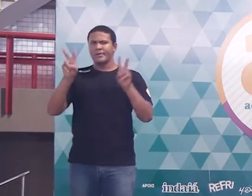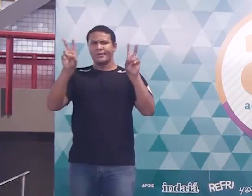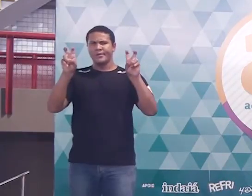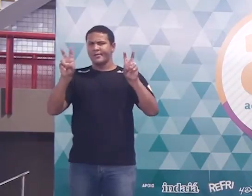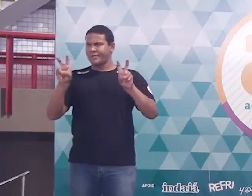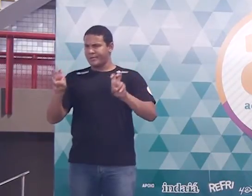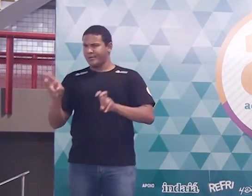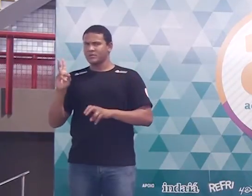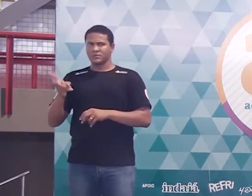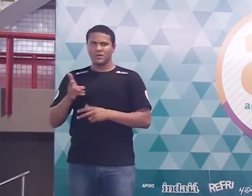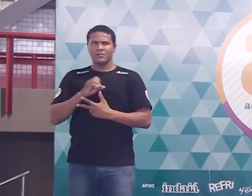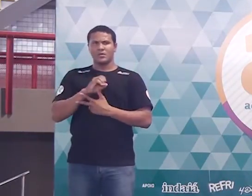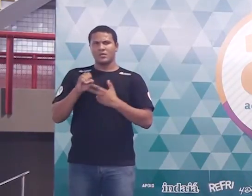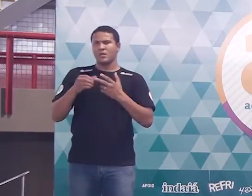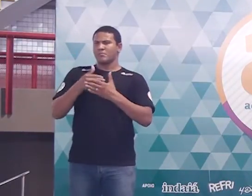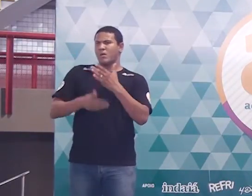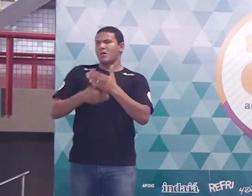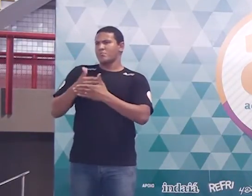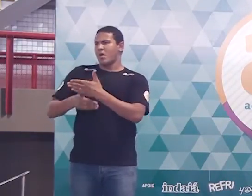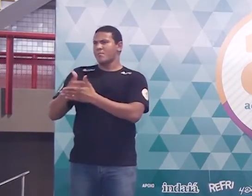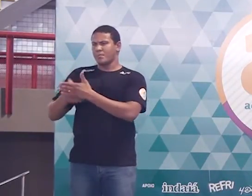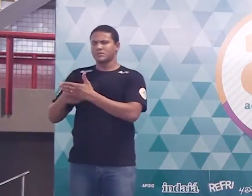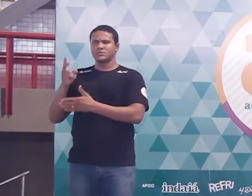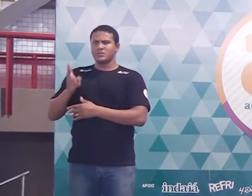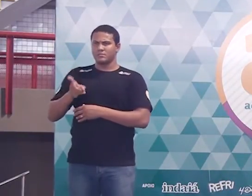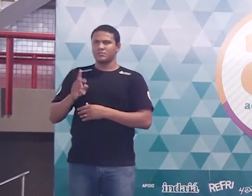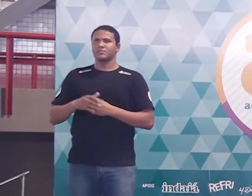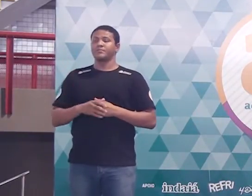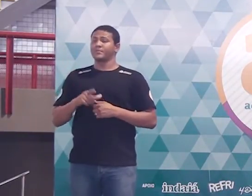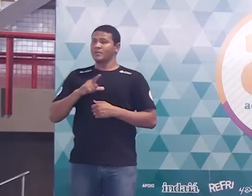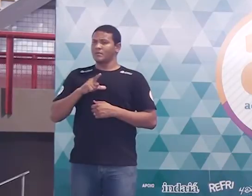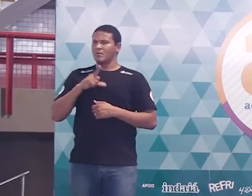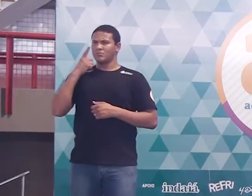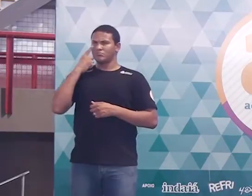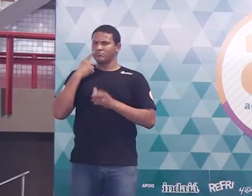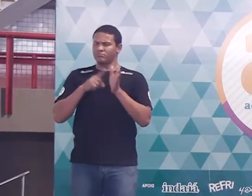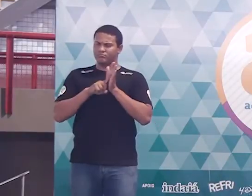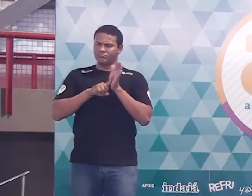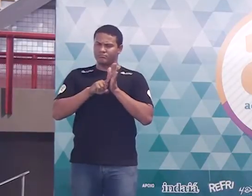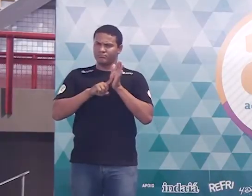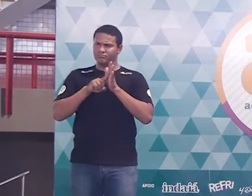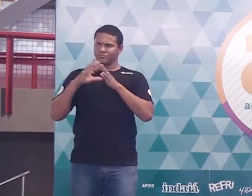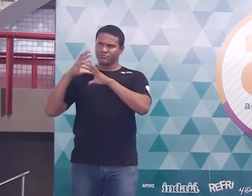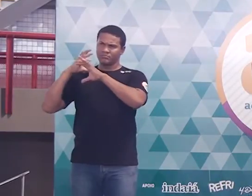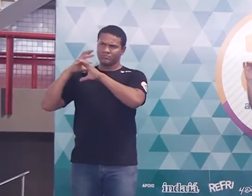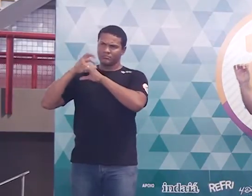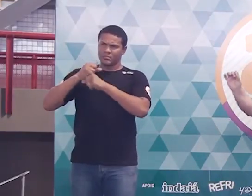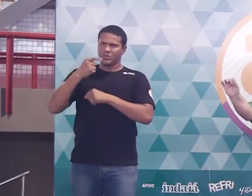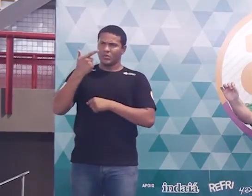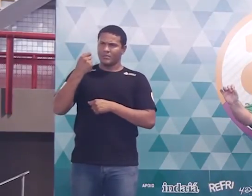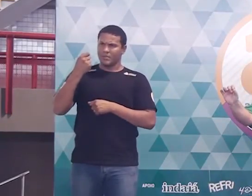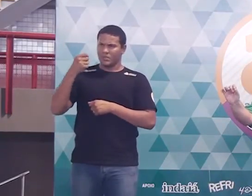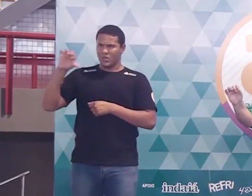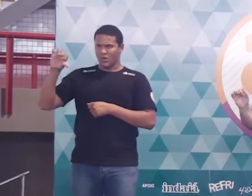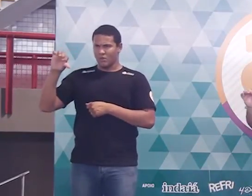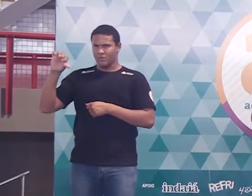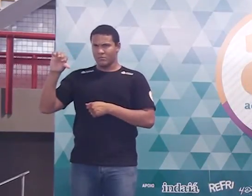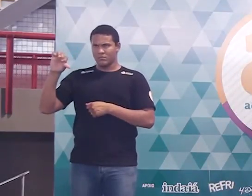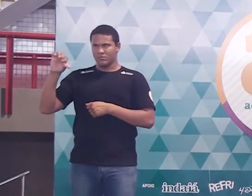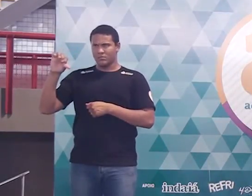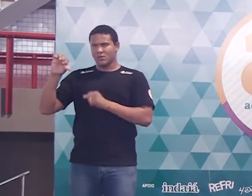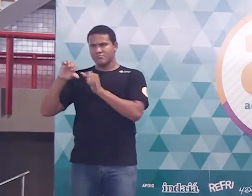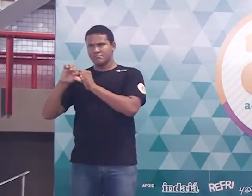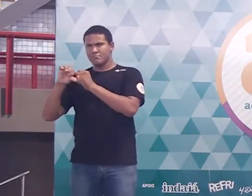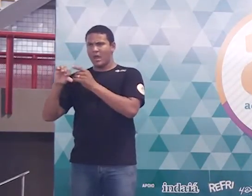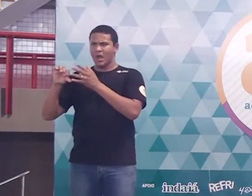abordadas nessas provas, tá? Por exemplo, eu fiz um levantamento, gente, do Enem de 2009 até